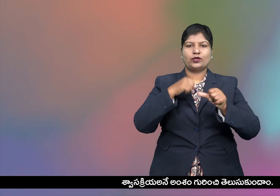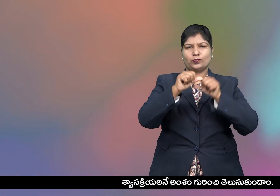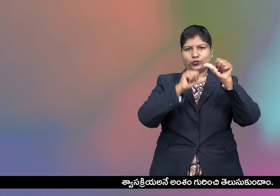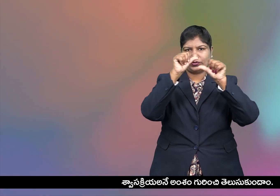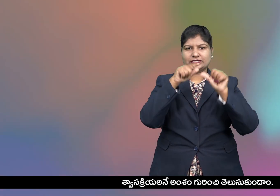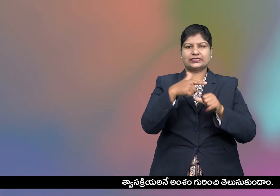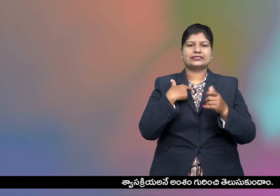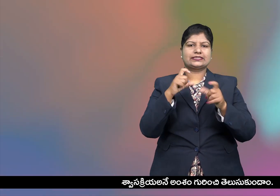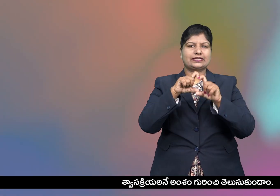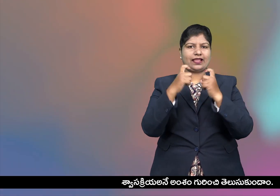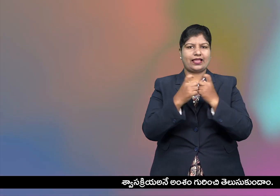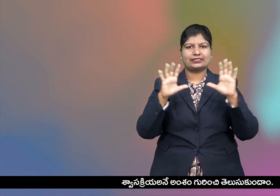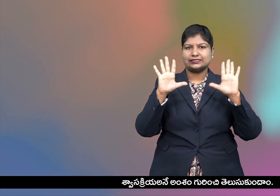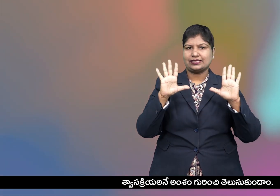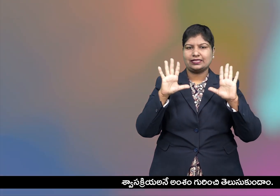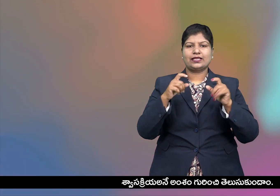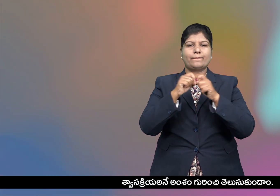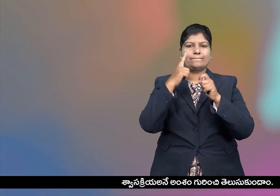తెలుసుకుందాం.